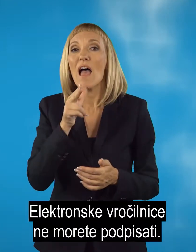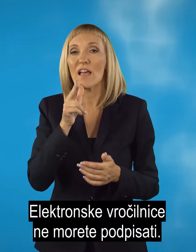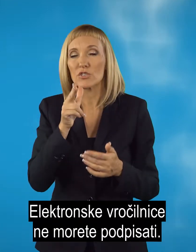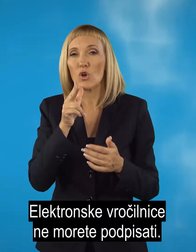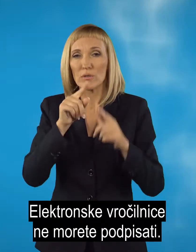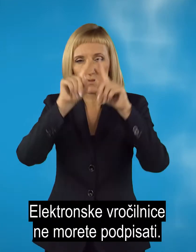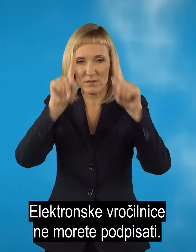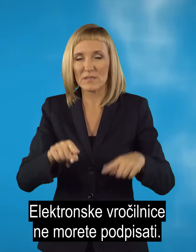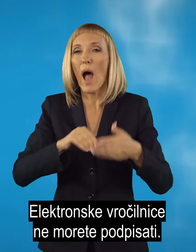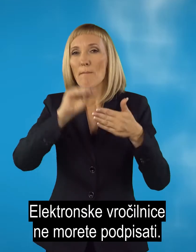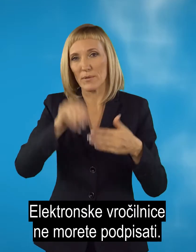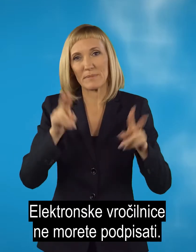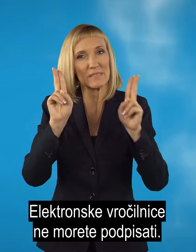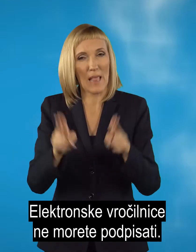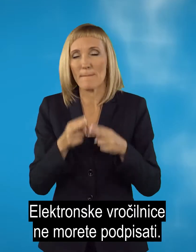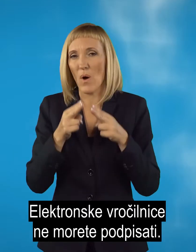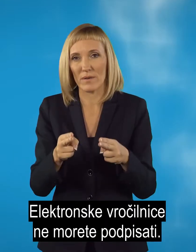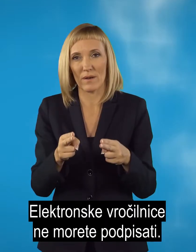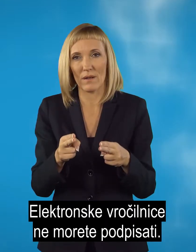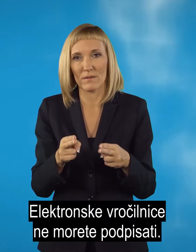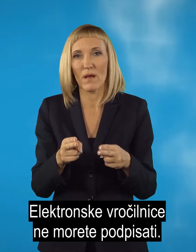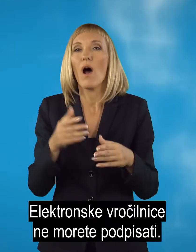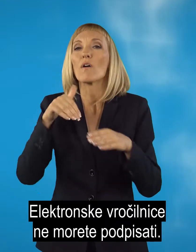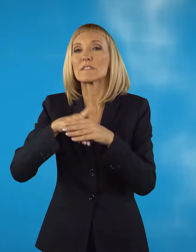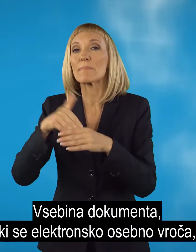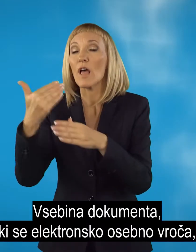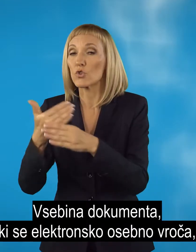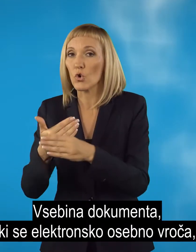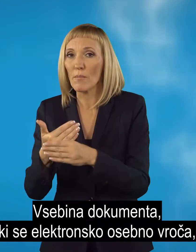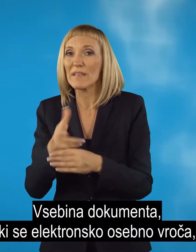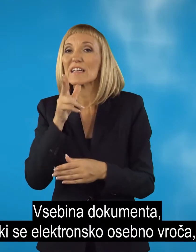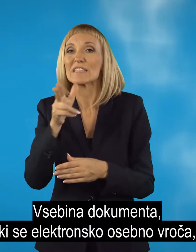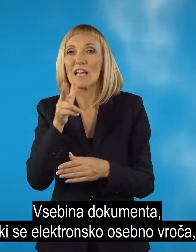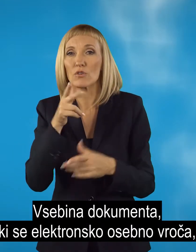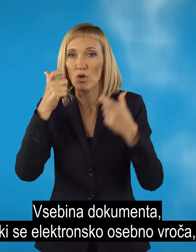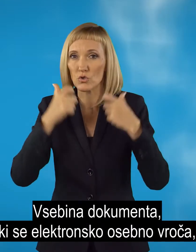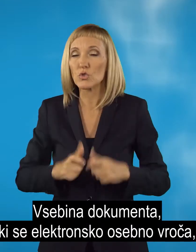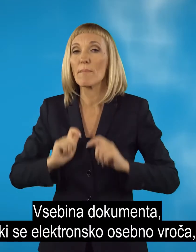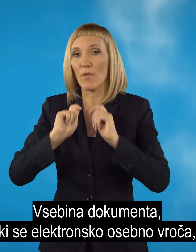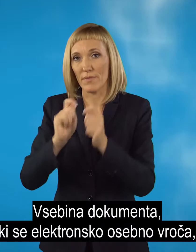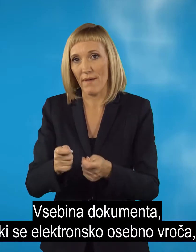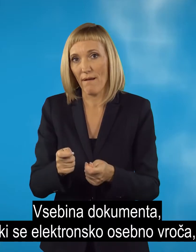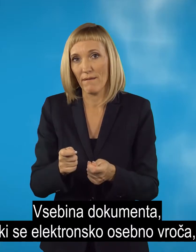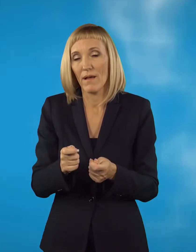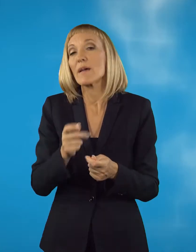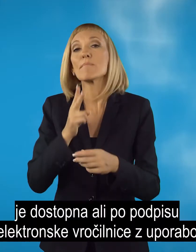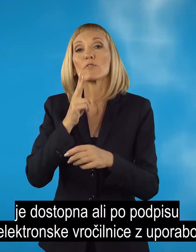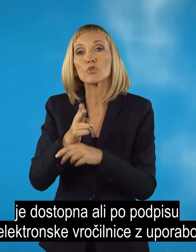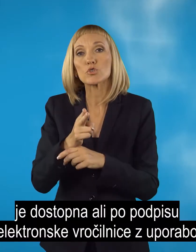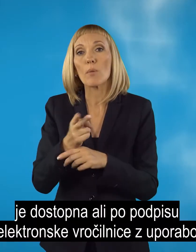Elektronske vročilnice ne morete podpisati. Vsebina dokumenta, ki se elektronsko osebno vroča, je dostopna ali